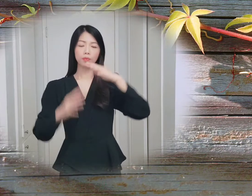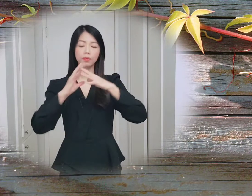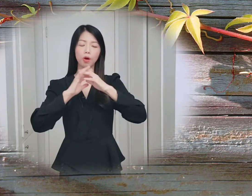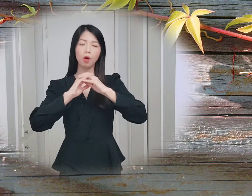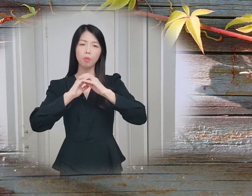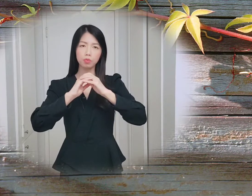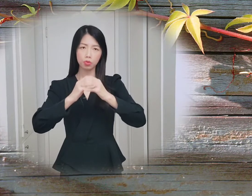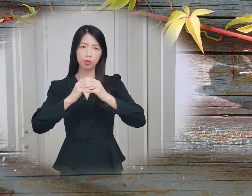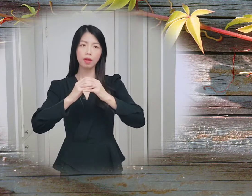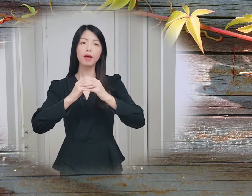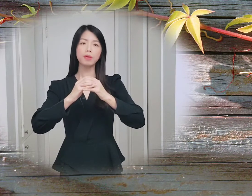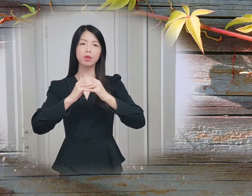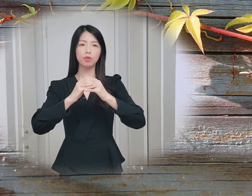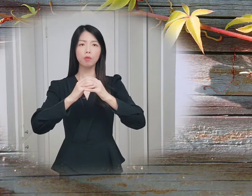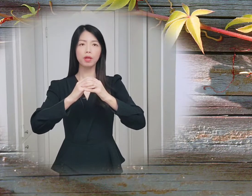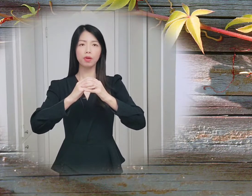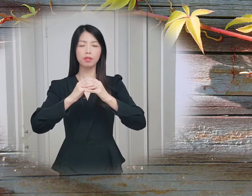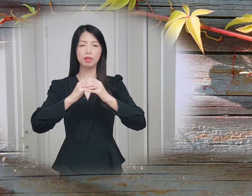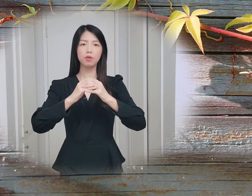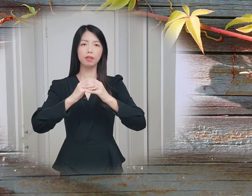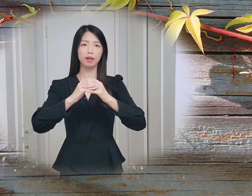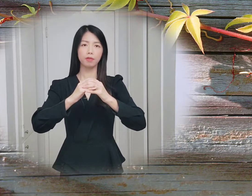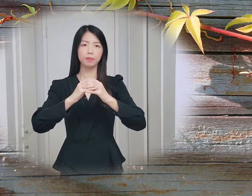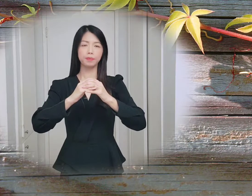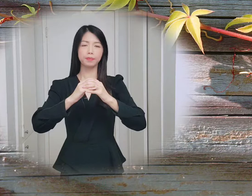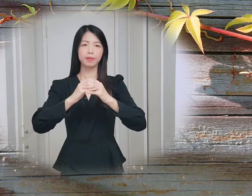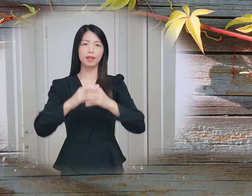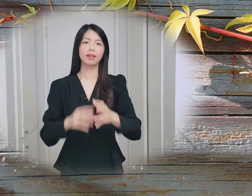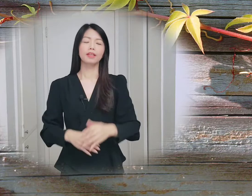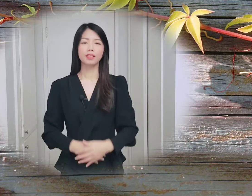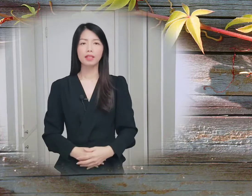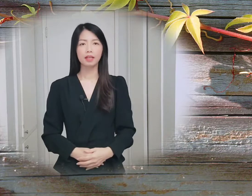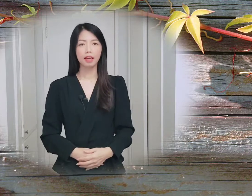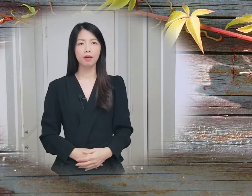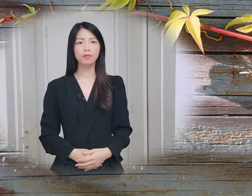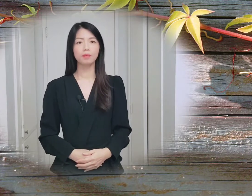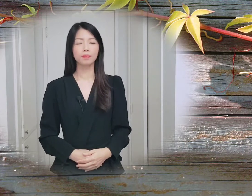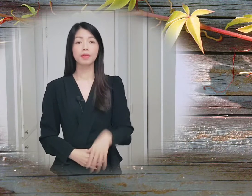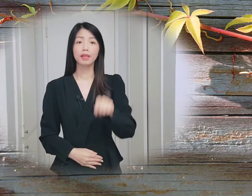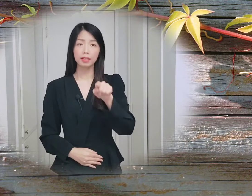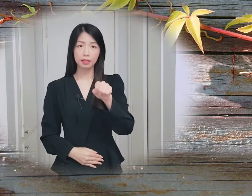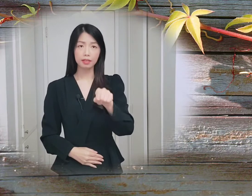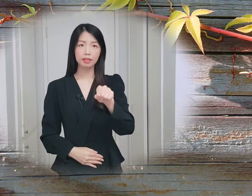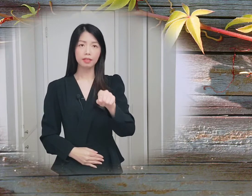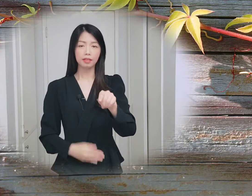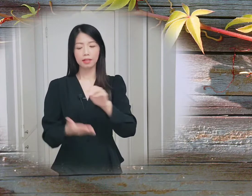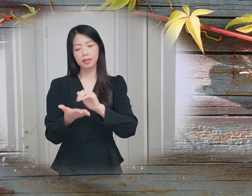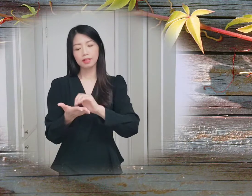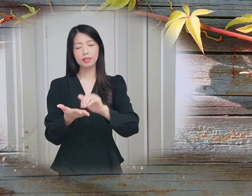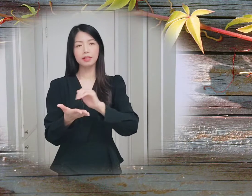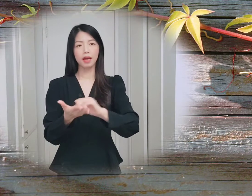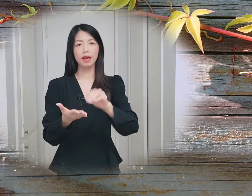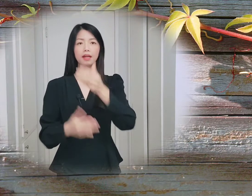바르고 엄숙 합해서 위험이라고 하는 뜻의 수어가 돼요. 다시 해드릴게요. 그